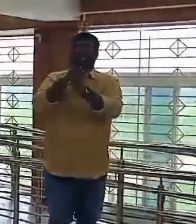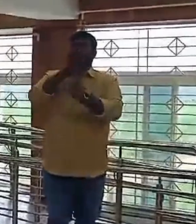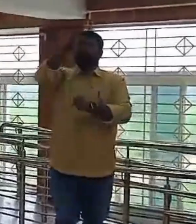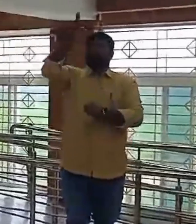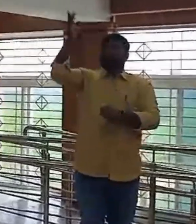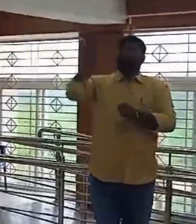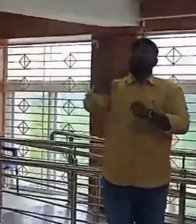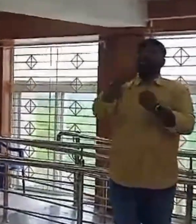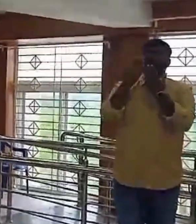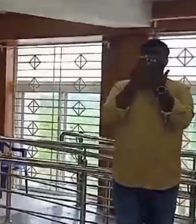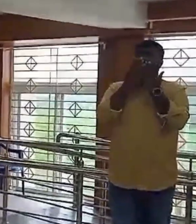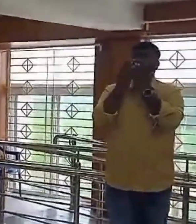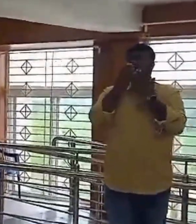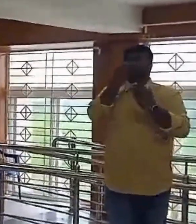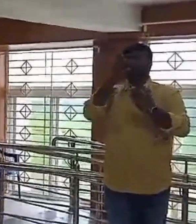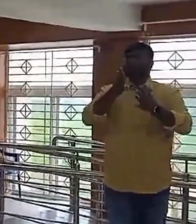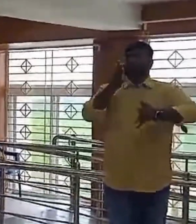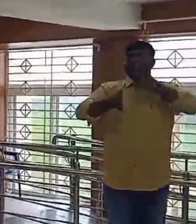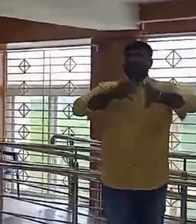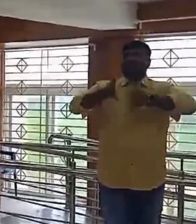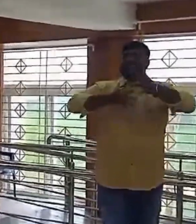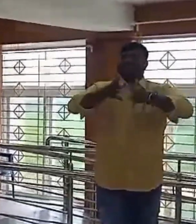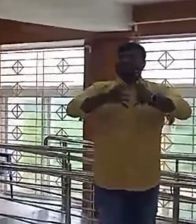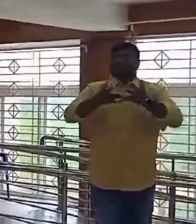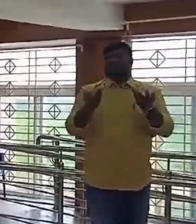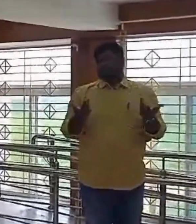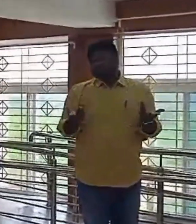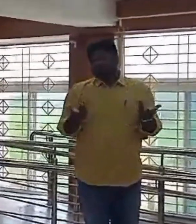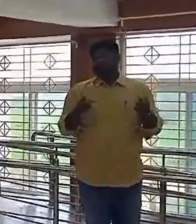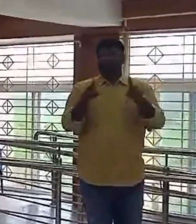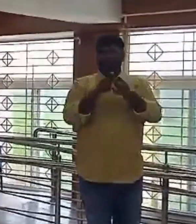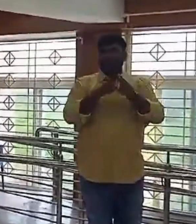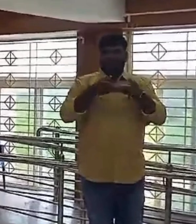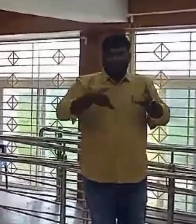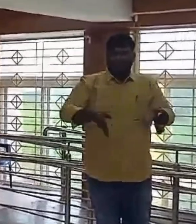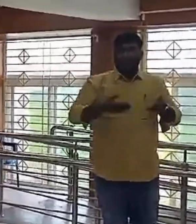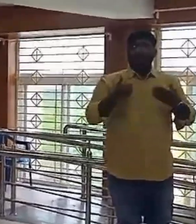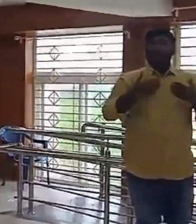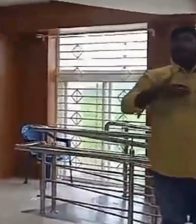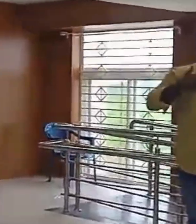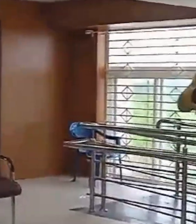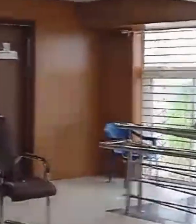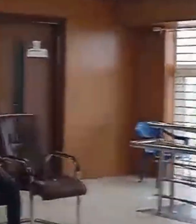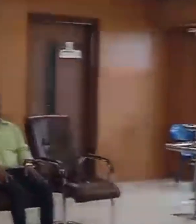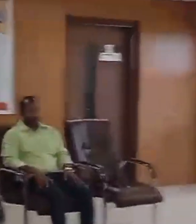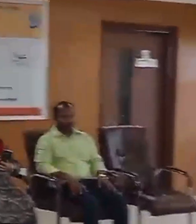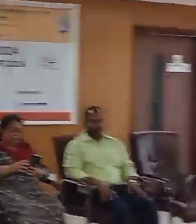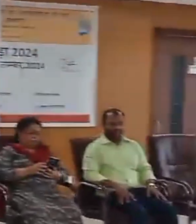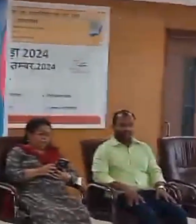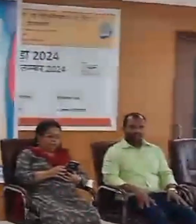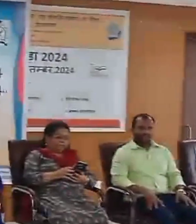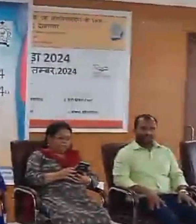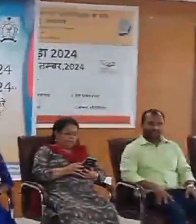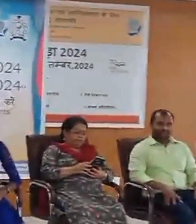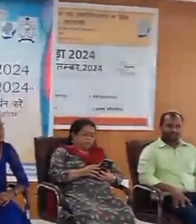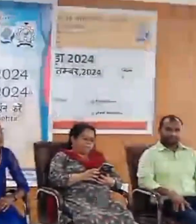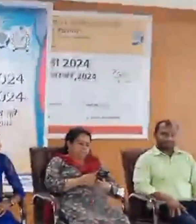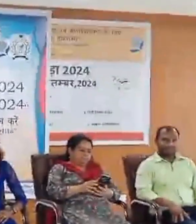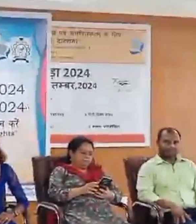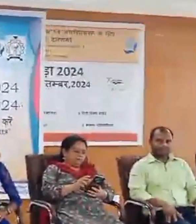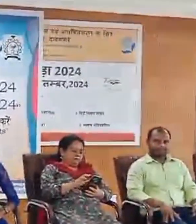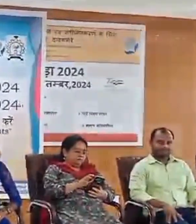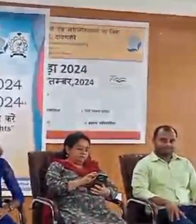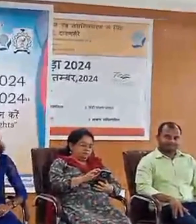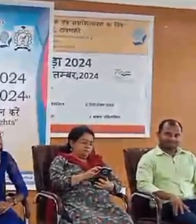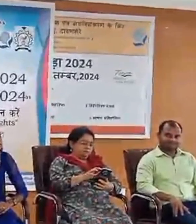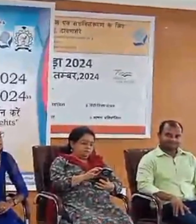ನೀವೆಲ್ಲರೂ ಟೀಚರ್ಸು, ಸ್ಕೂಲಲ್ಲಿ ಮಕ್ಕಳಿಗೆ ಟೀಚರ್ಸ್ ಆಗೋದು. ಆಮೇಲೆ ಇಲ್ಲಿ ಇಂಡಿಯನ್ ಸೈನ್